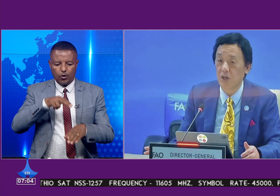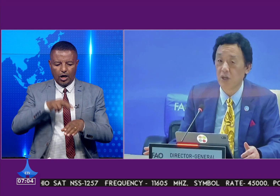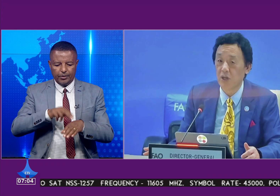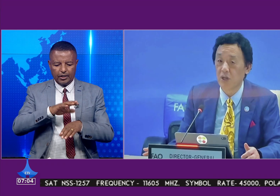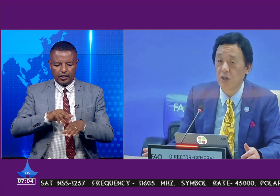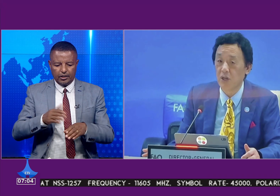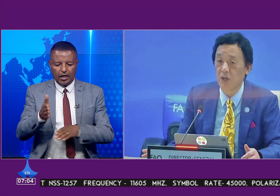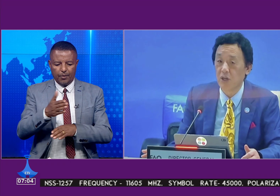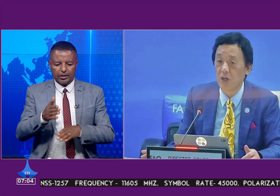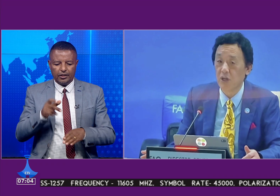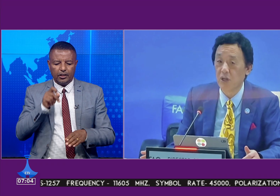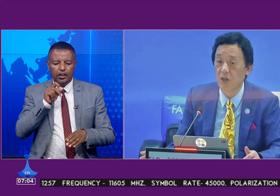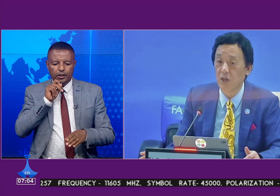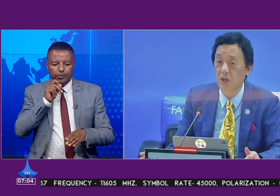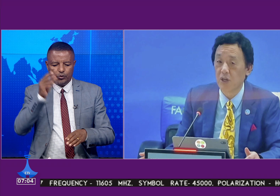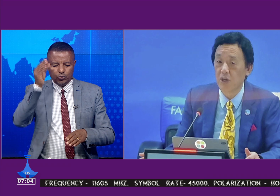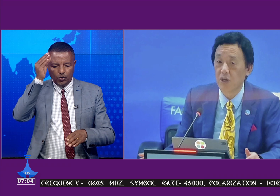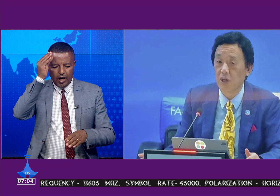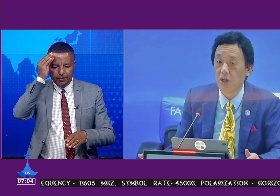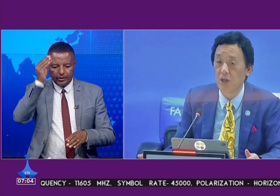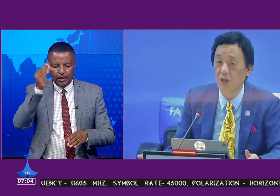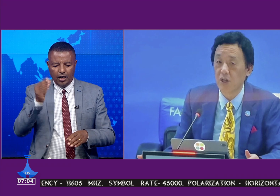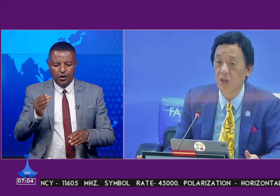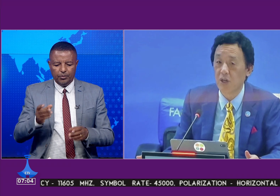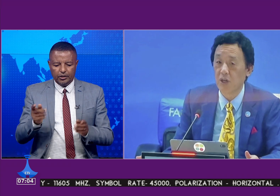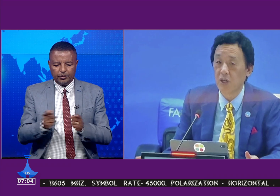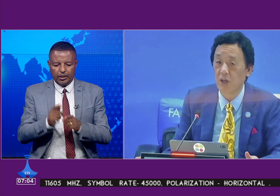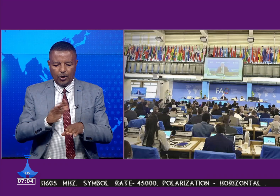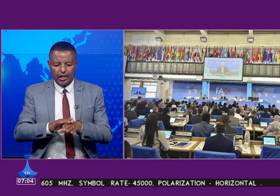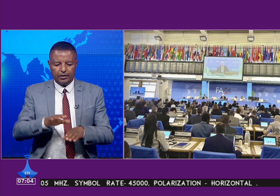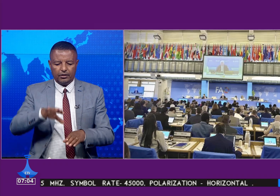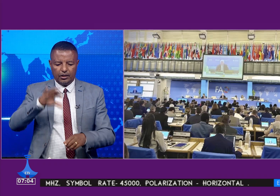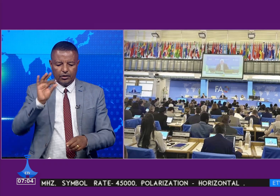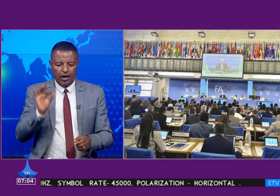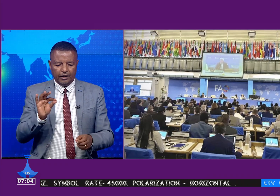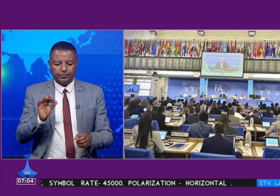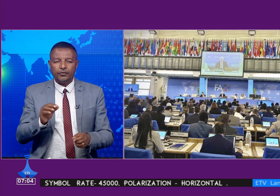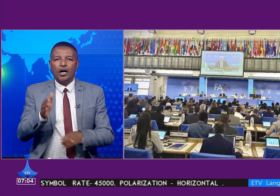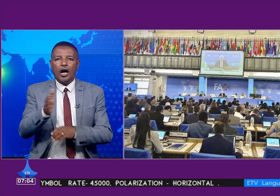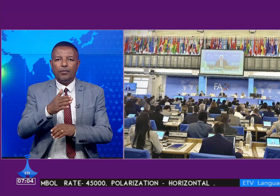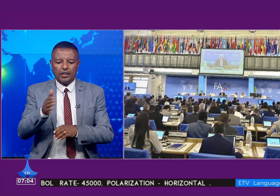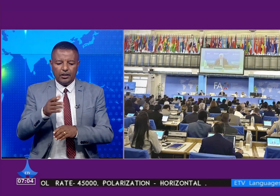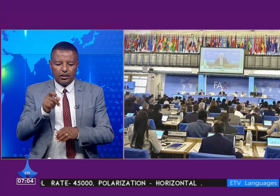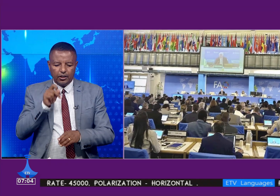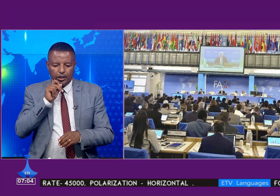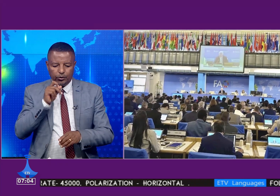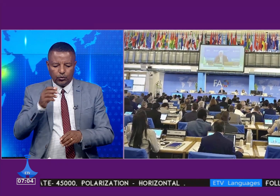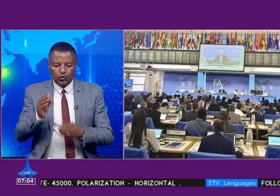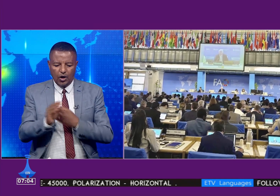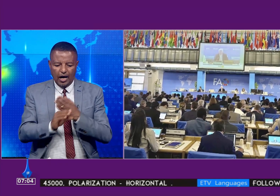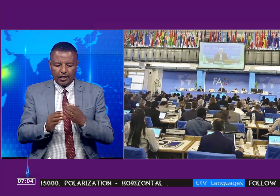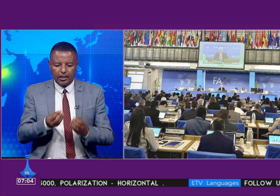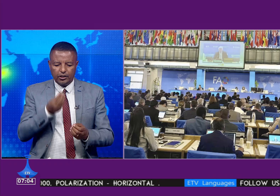የኢትዮጵያ ቋሚ ተጠሪ አምባሳደር ደሚቱ አምቢሳ በስብሰባው ላይ ተገኝተዋል። አምባሳደር